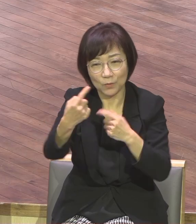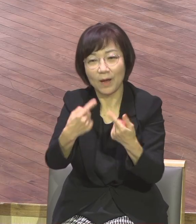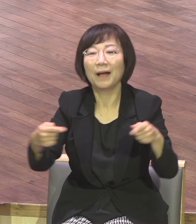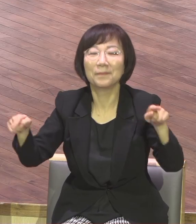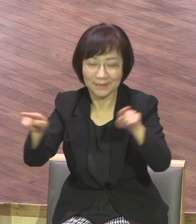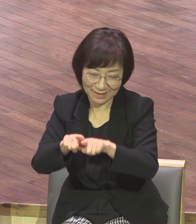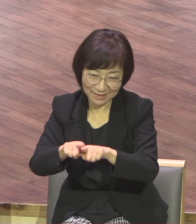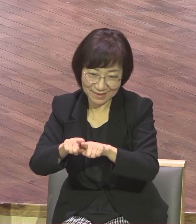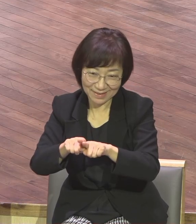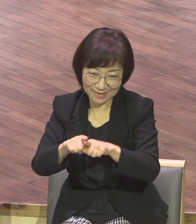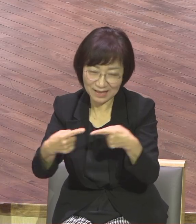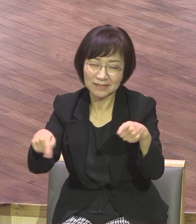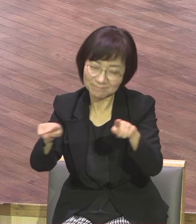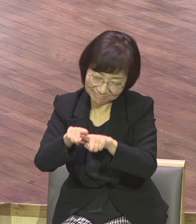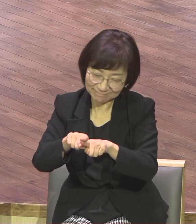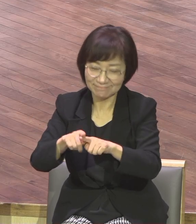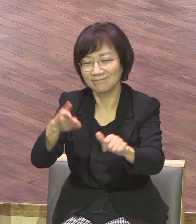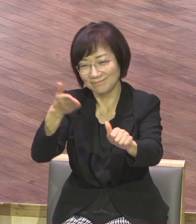바랍니다.